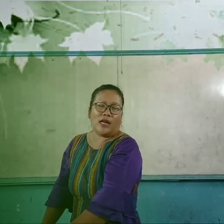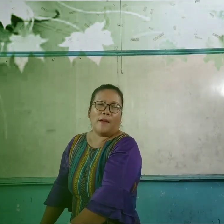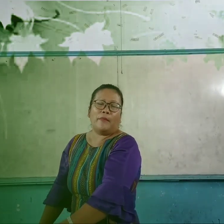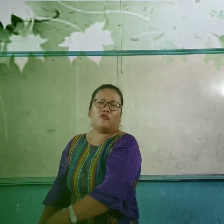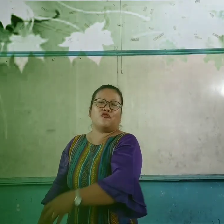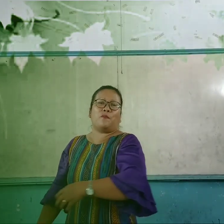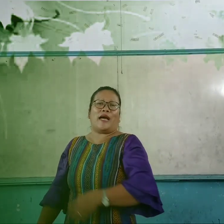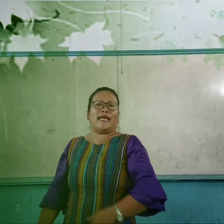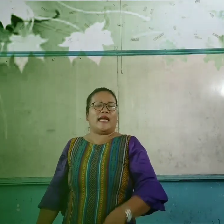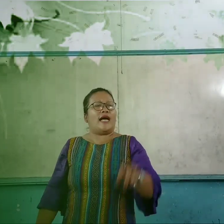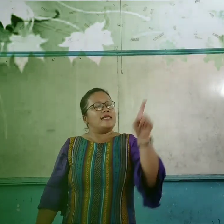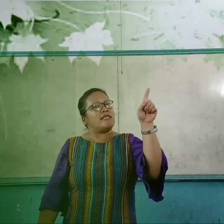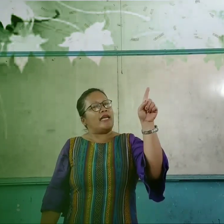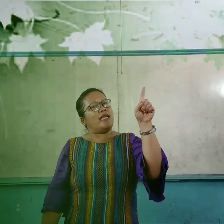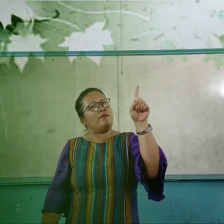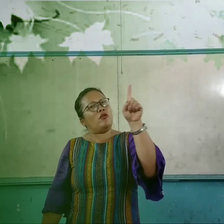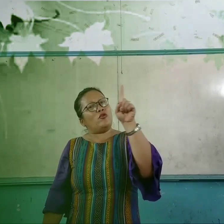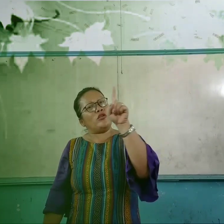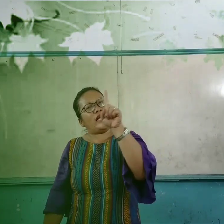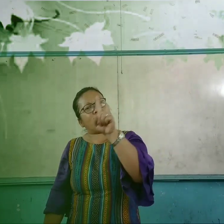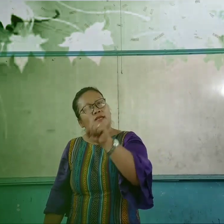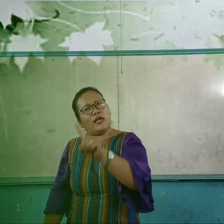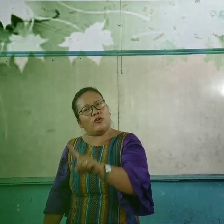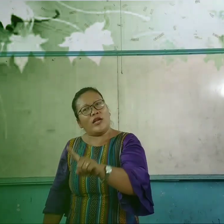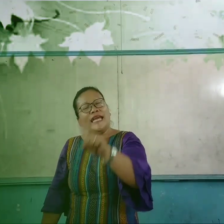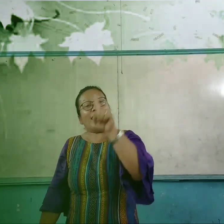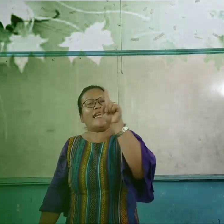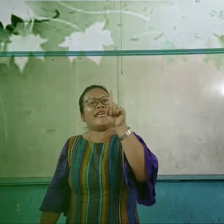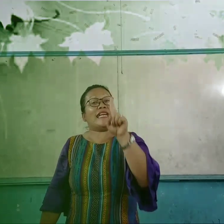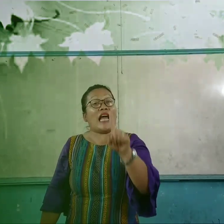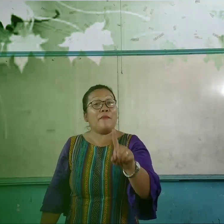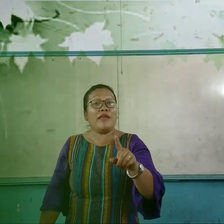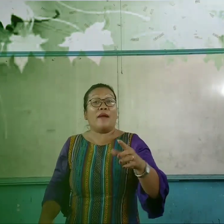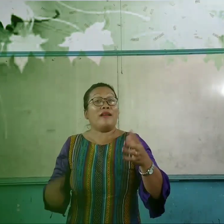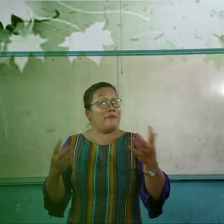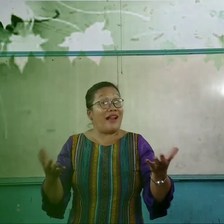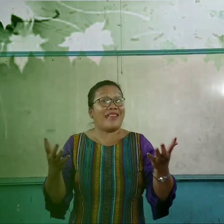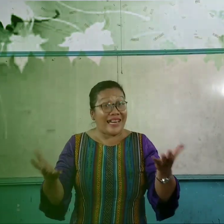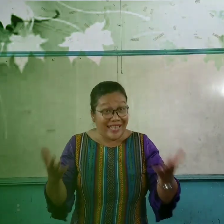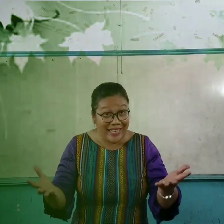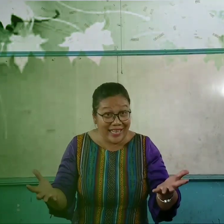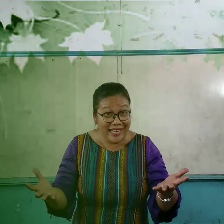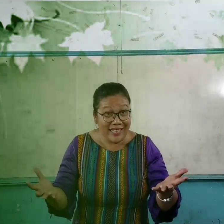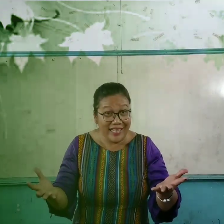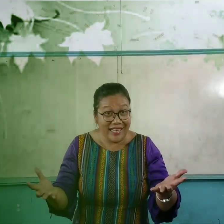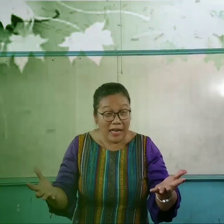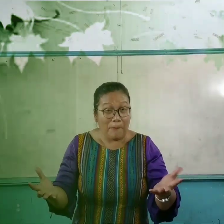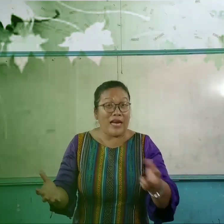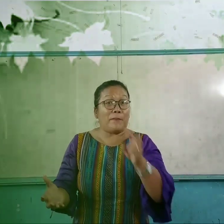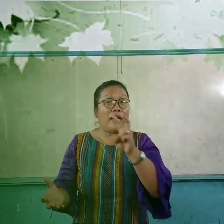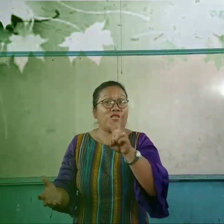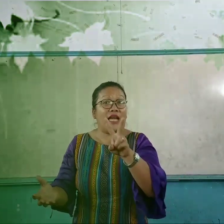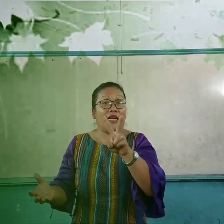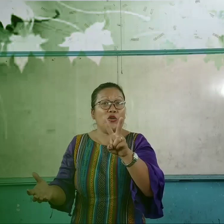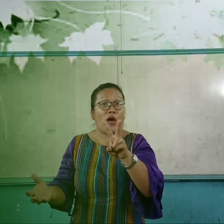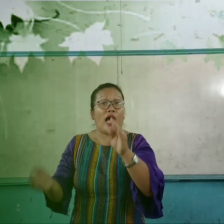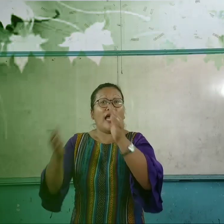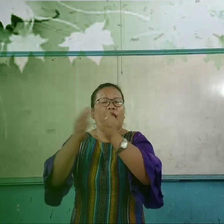keluar menuju vagina. Seiring meluruhnya sel telur, dinding rahim yang menebal tadi pada fase yang kedua